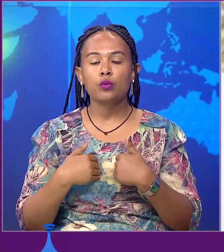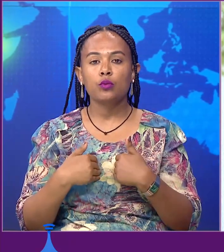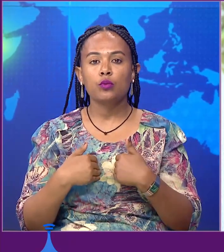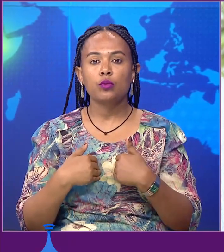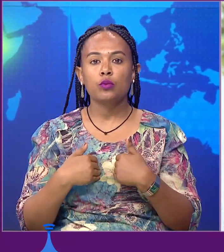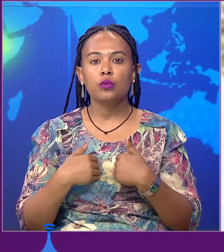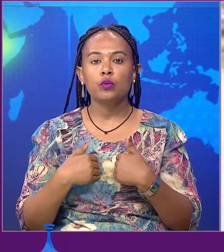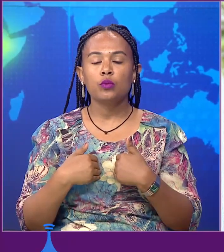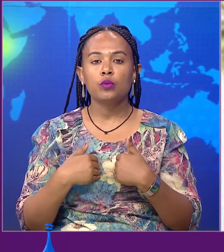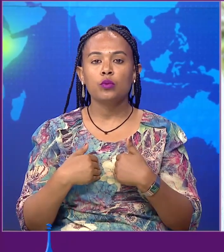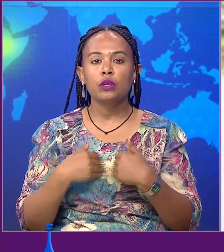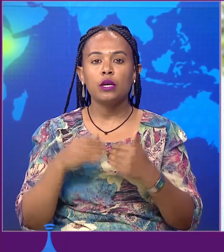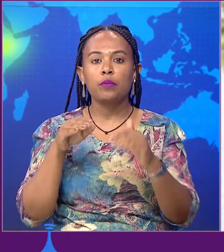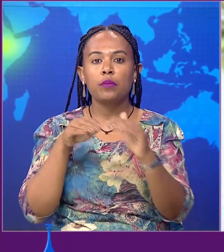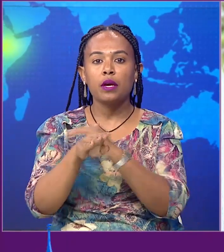የመግቢያ